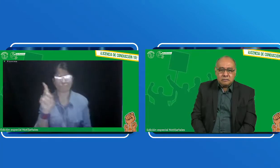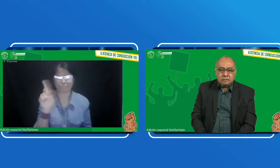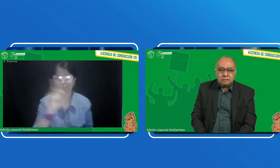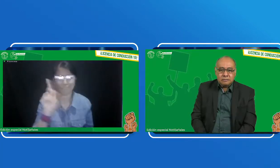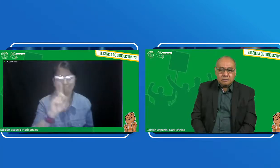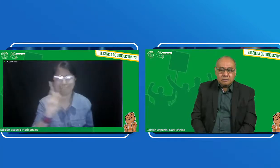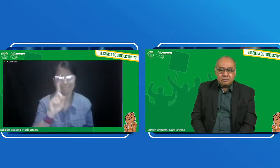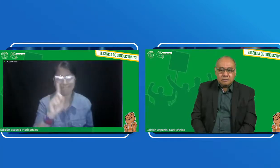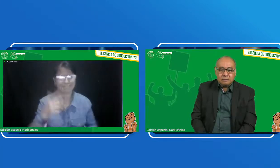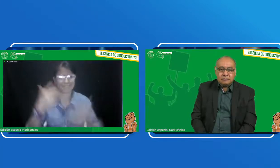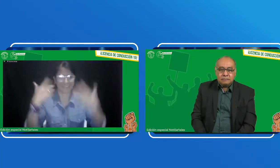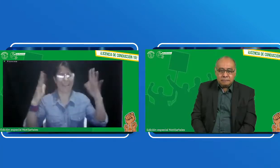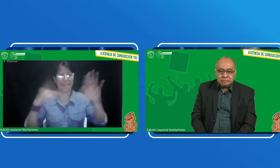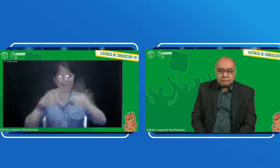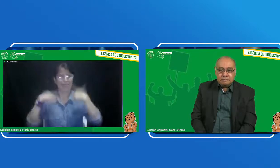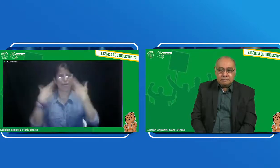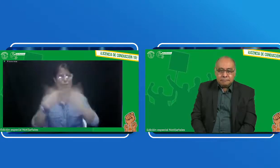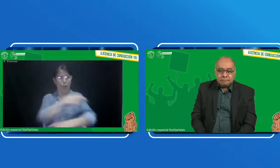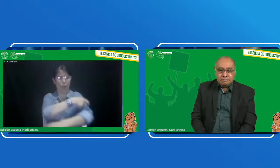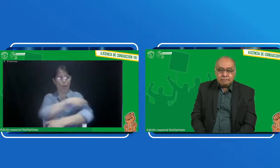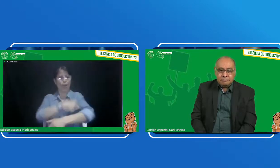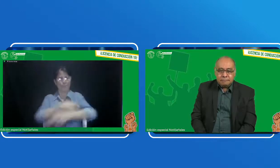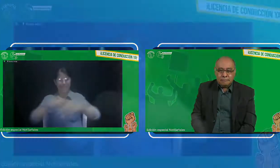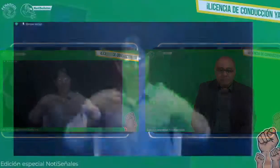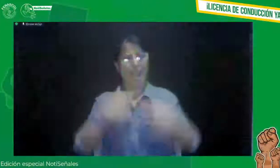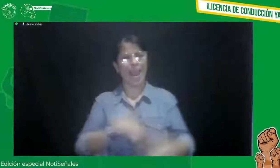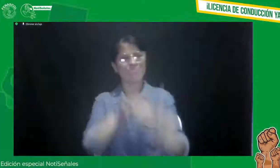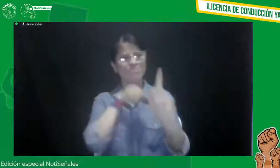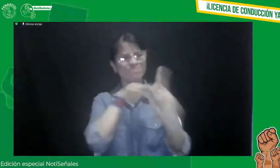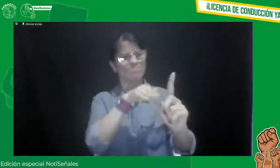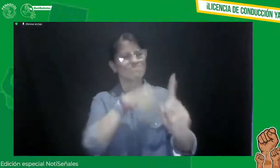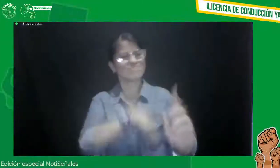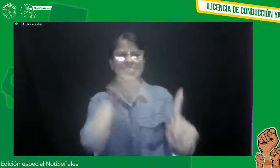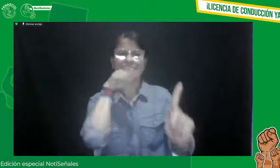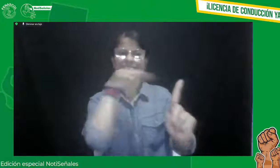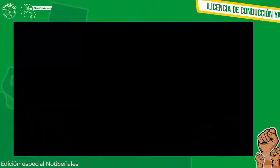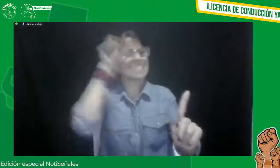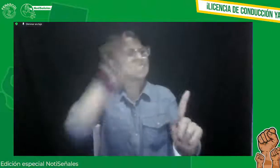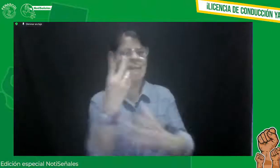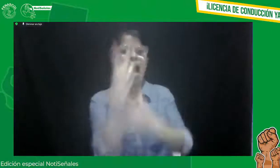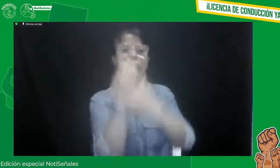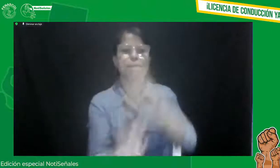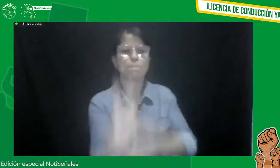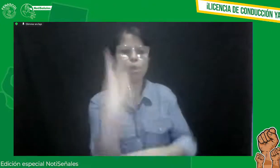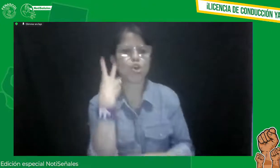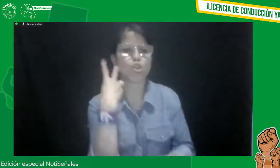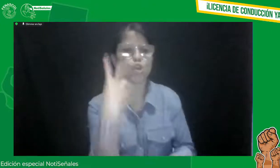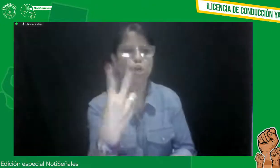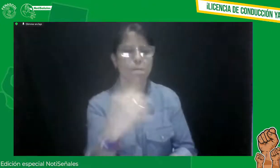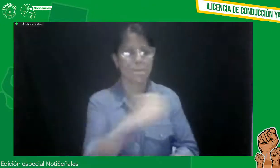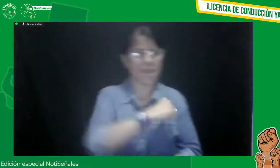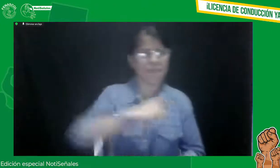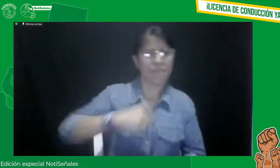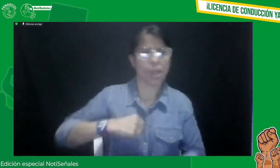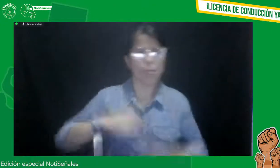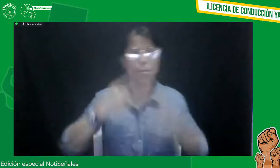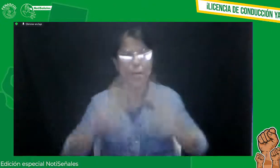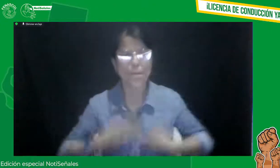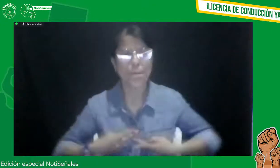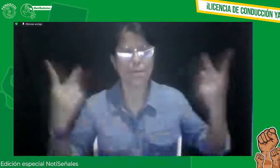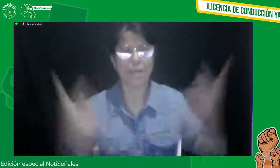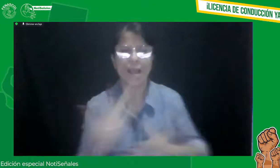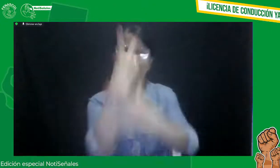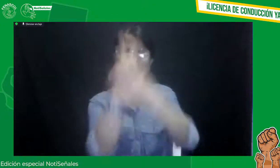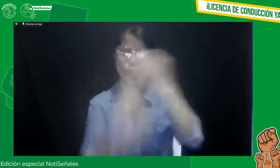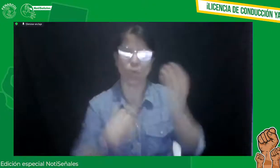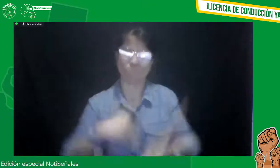estaba hablando de que los requerimientos de la comunidad sorda hacían alusión al transporte particular, pero nosotros hemos incidido y